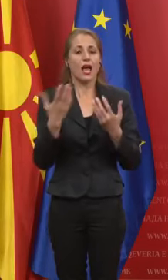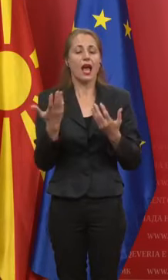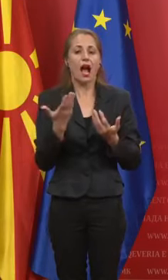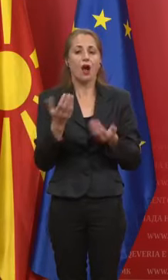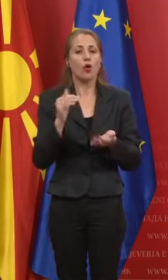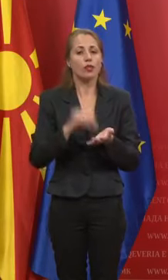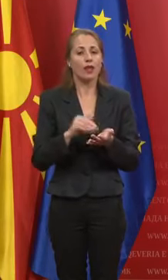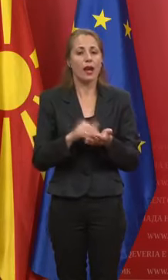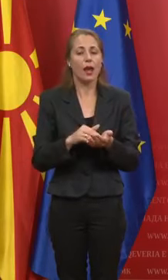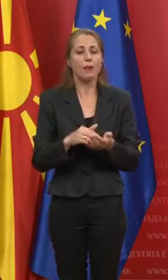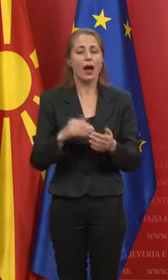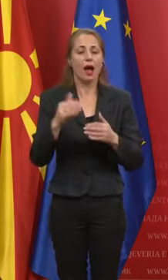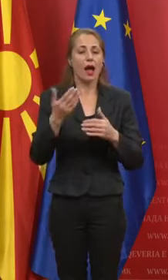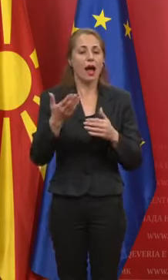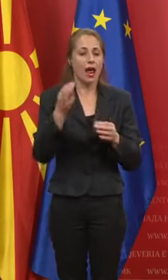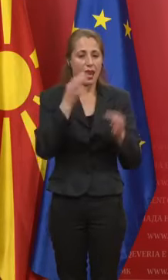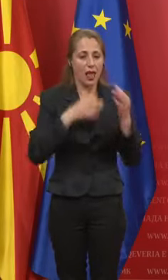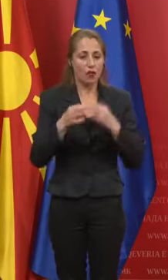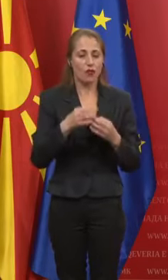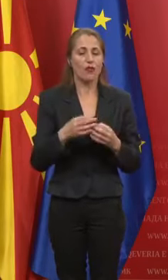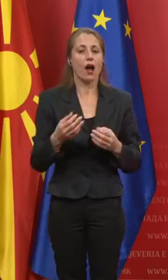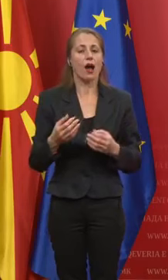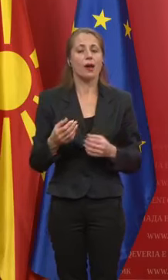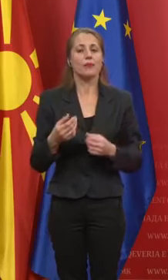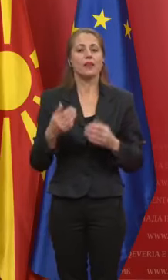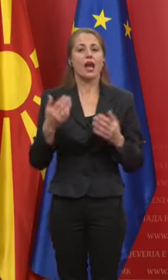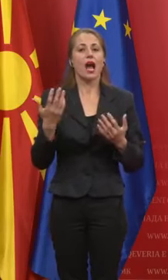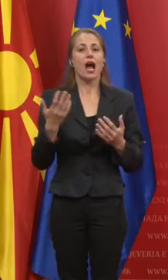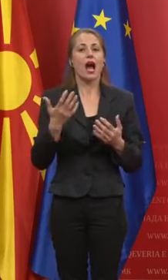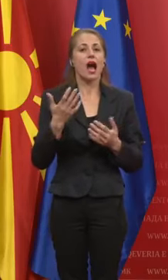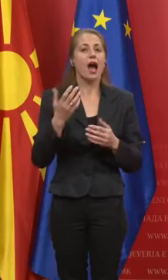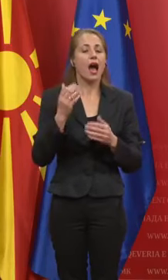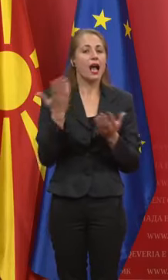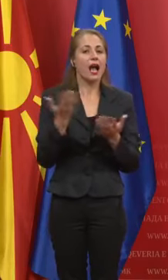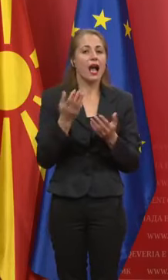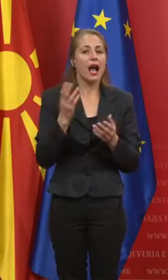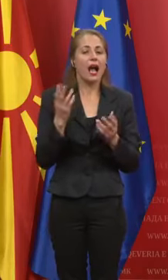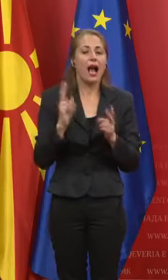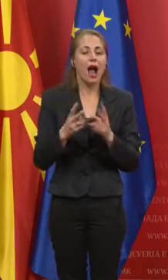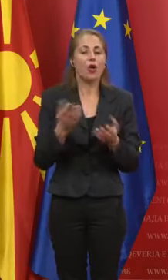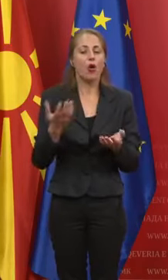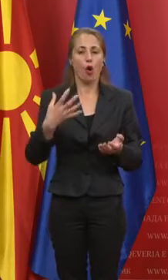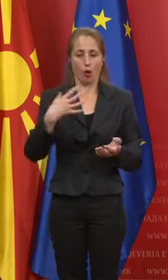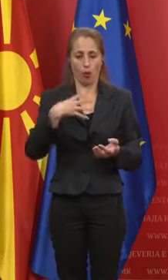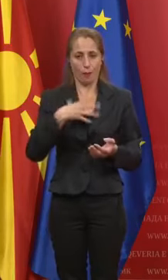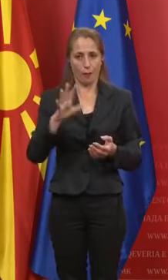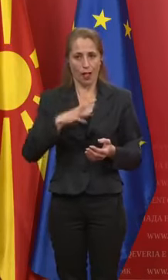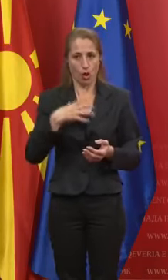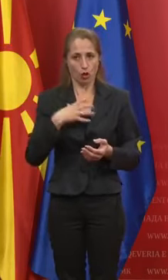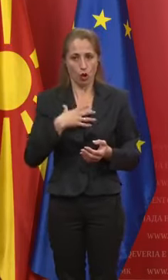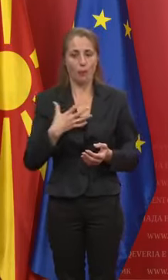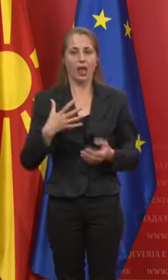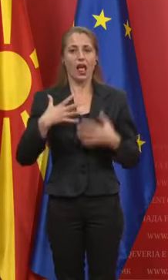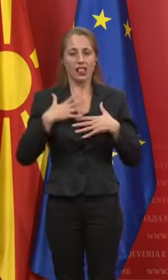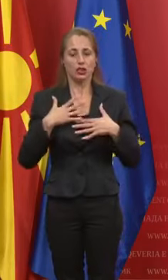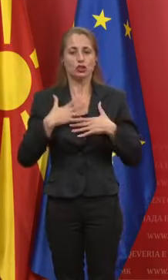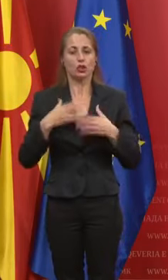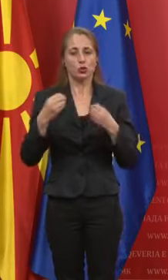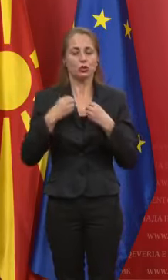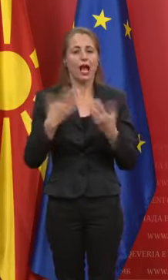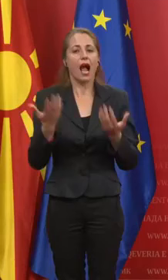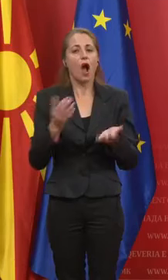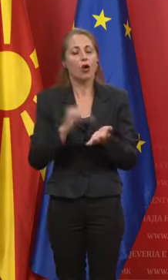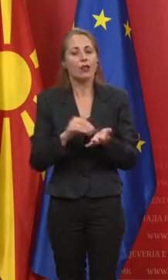дека практично кога е афектирано белотробието, дишењето и така натаму, сепак има и